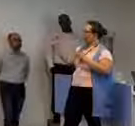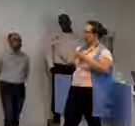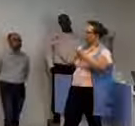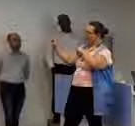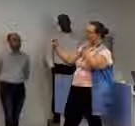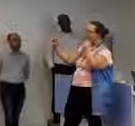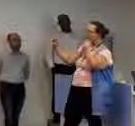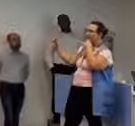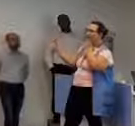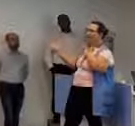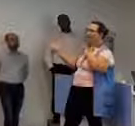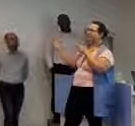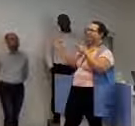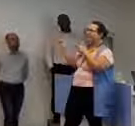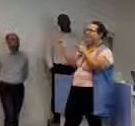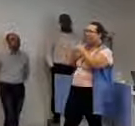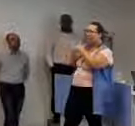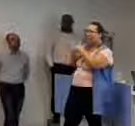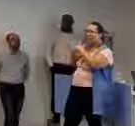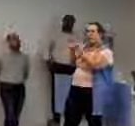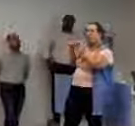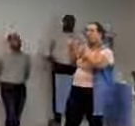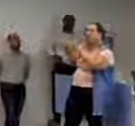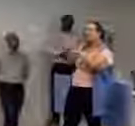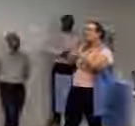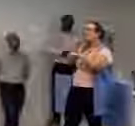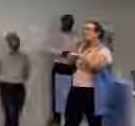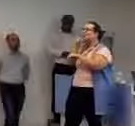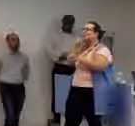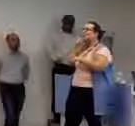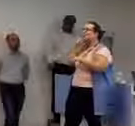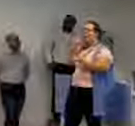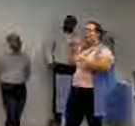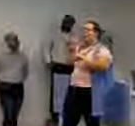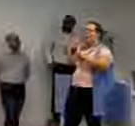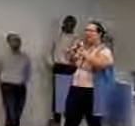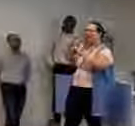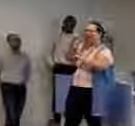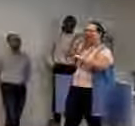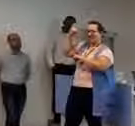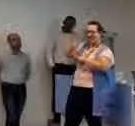aos 45 do segundo tempo e falar, ó, fiz uma alteraçãozinha aqui no produto.